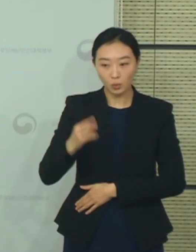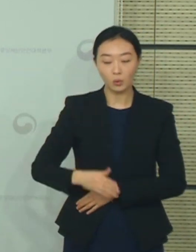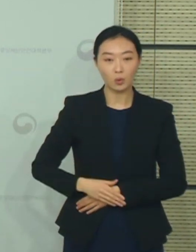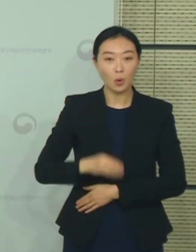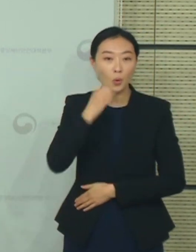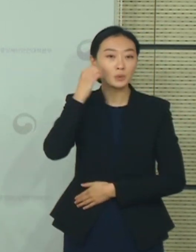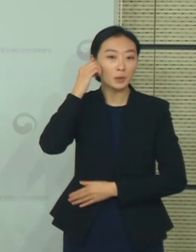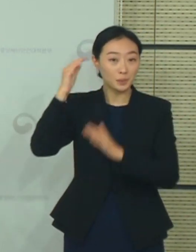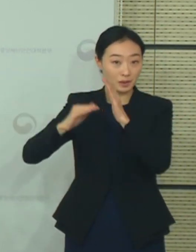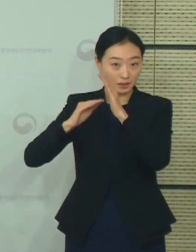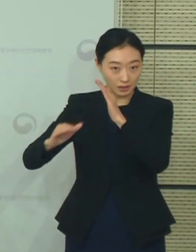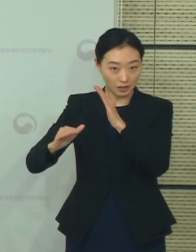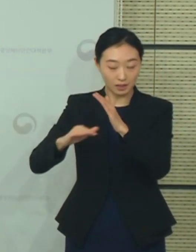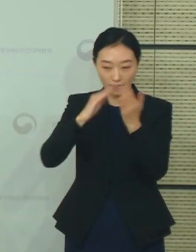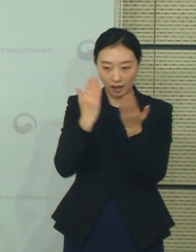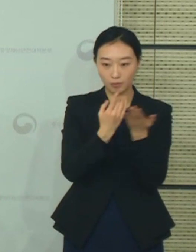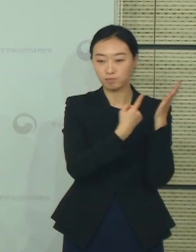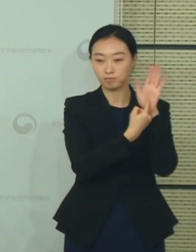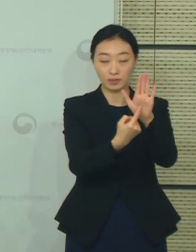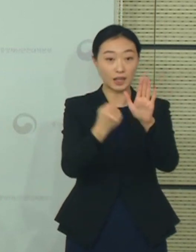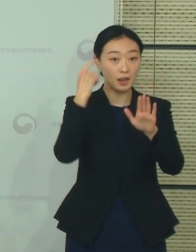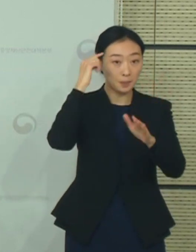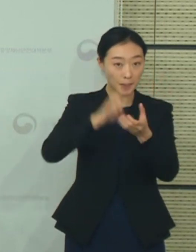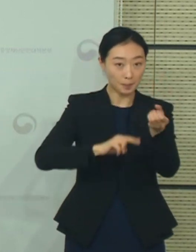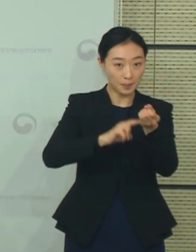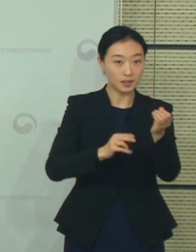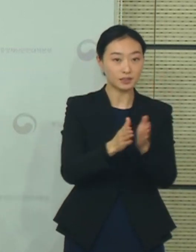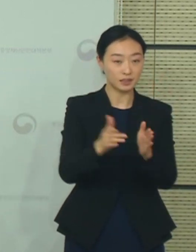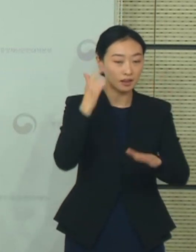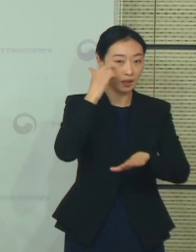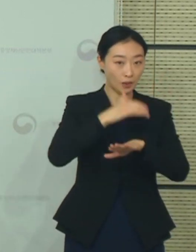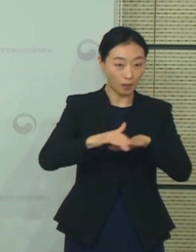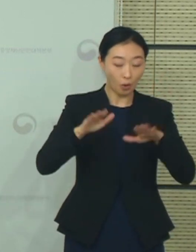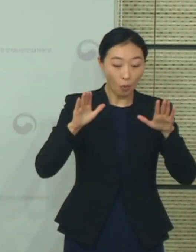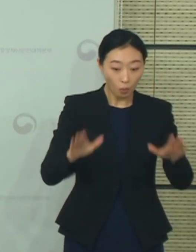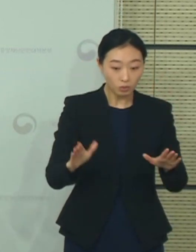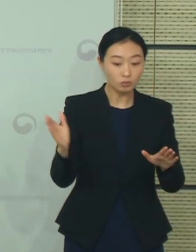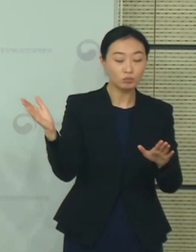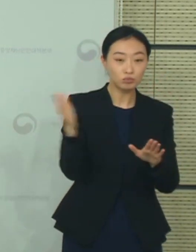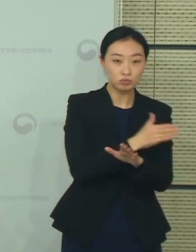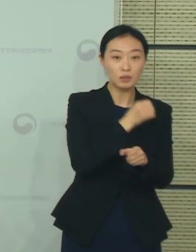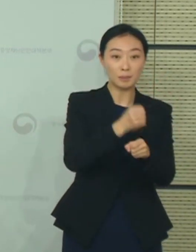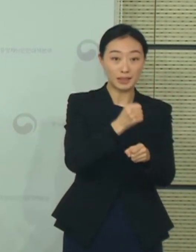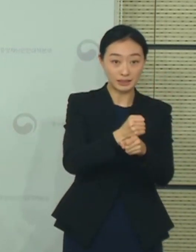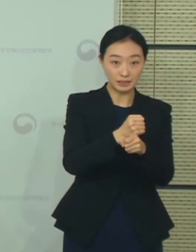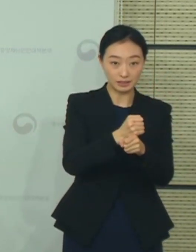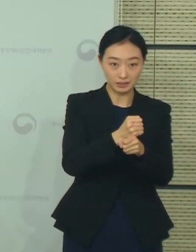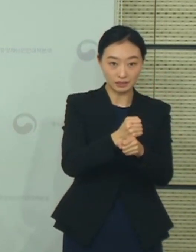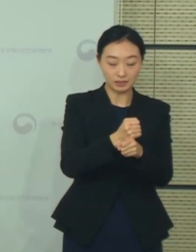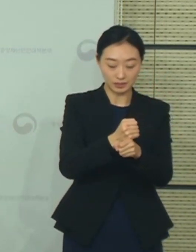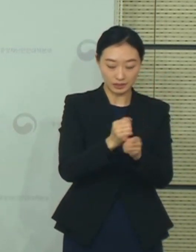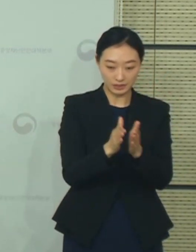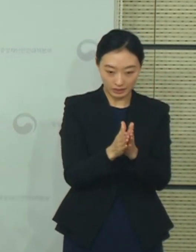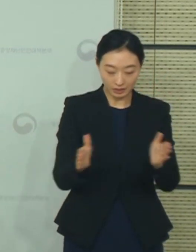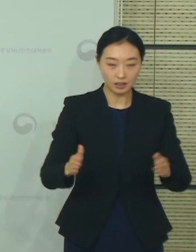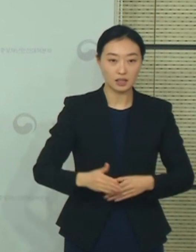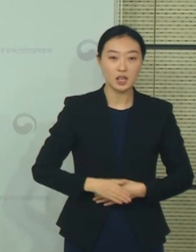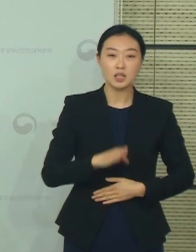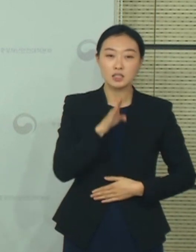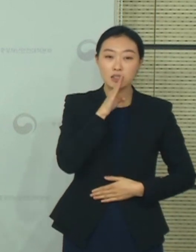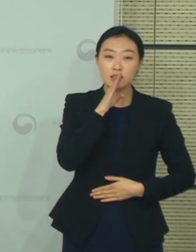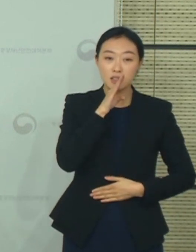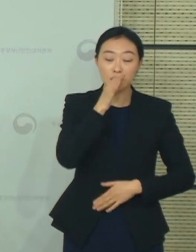판매처로 출하될 것입니다. 이는 금일 생산량부터 적용되는 조치이므로 실제